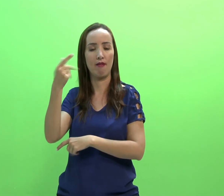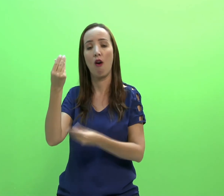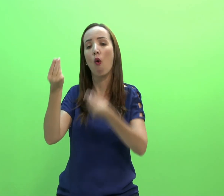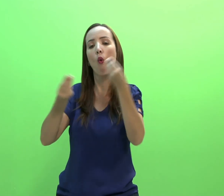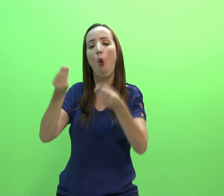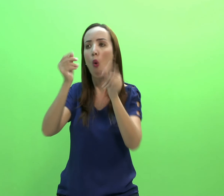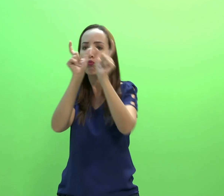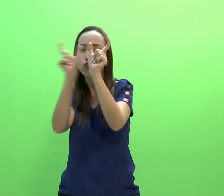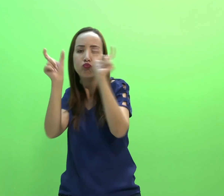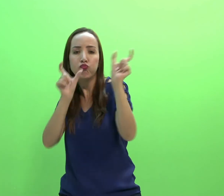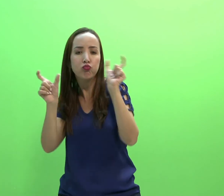resenhas.